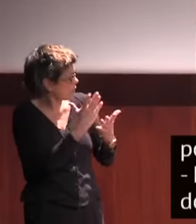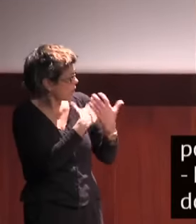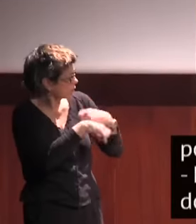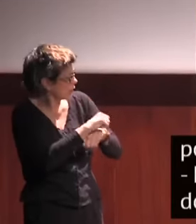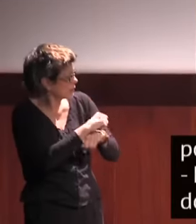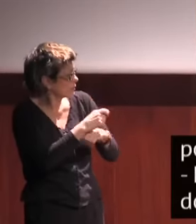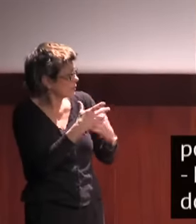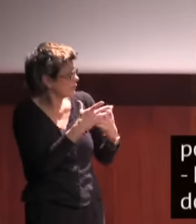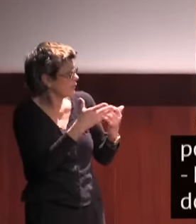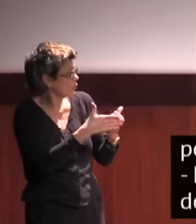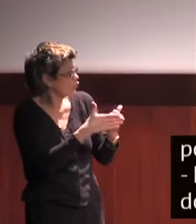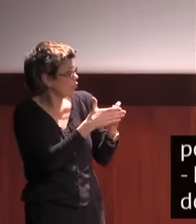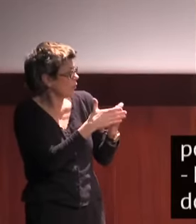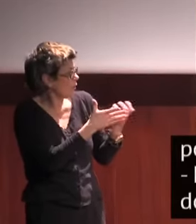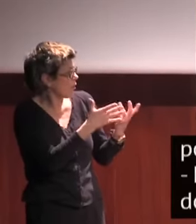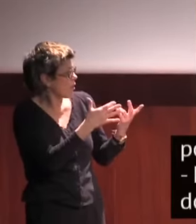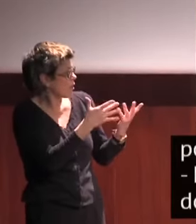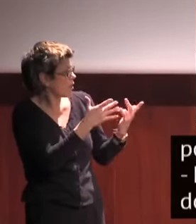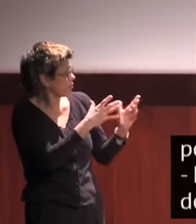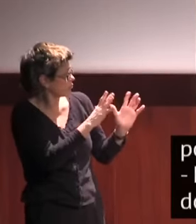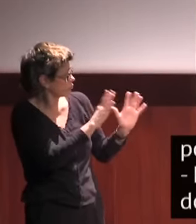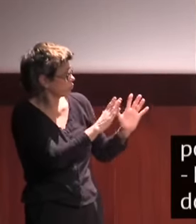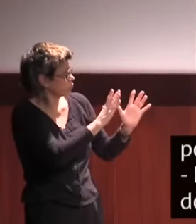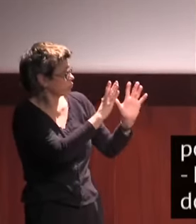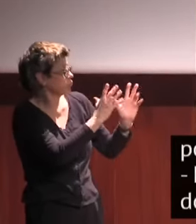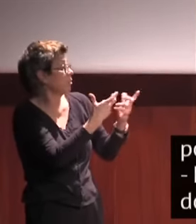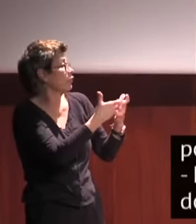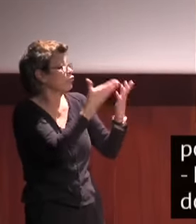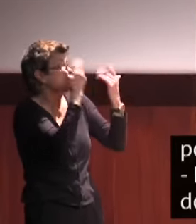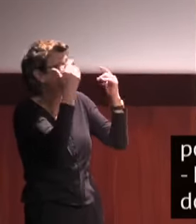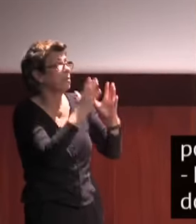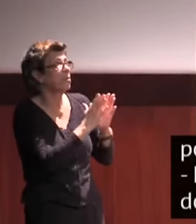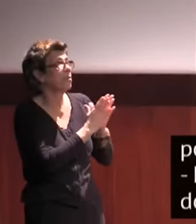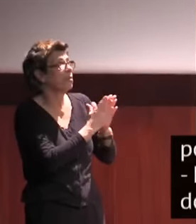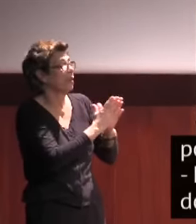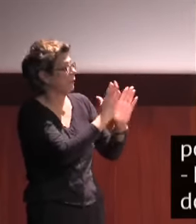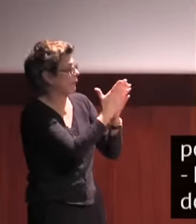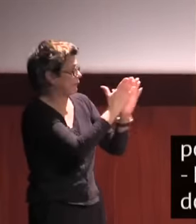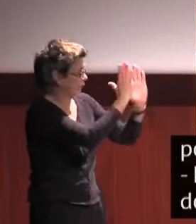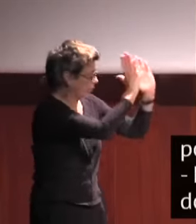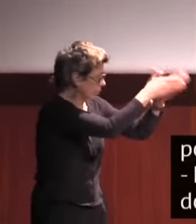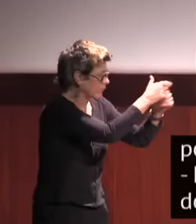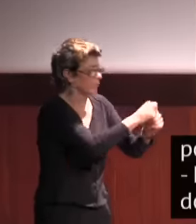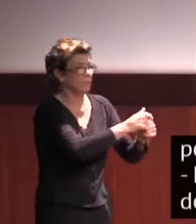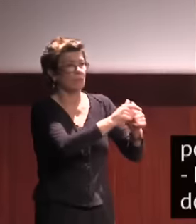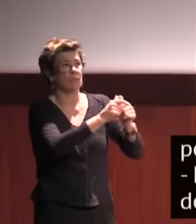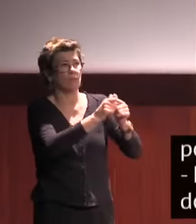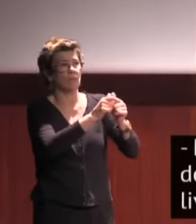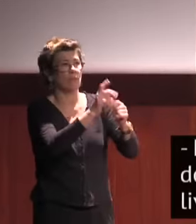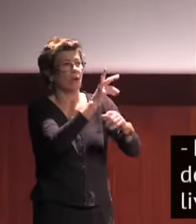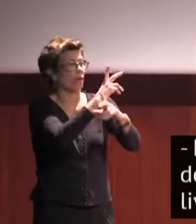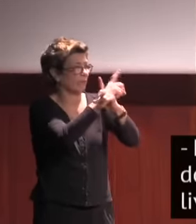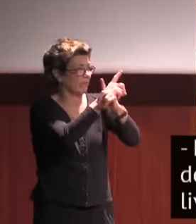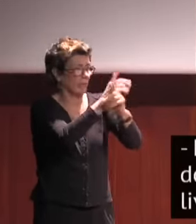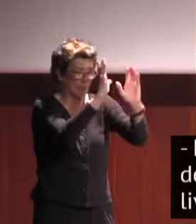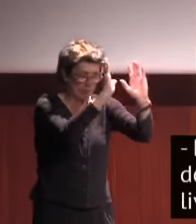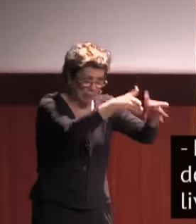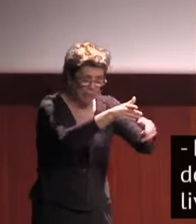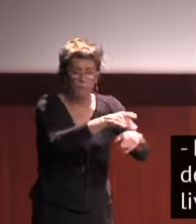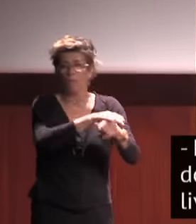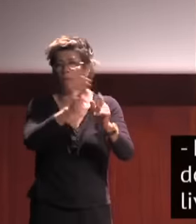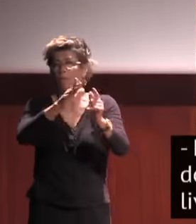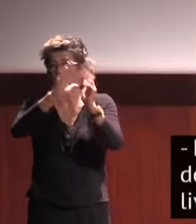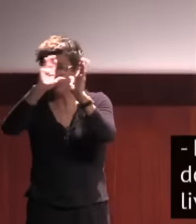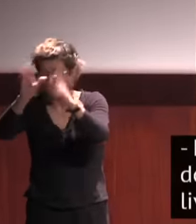par rapport à ces supports? Est-ce que vous avez classé, par exemple, je ne sais pas, les livres d'un côté, les DVD de l'autre, les livres avec CD